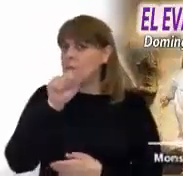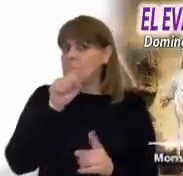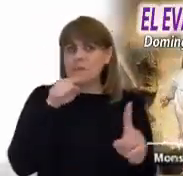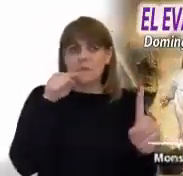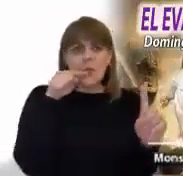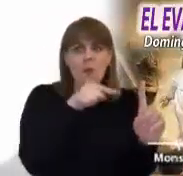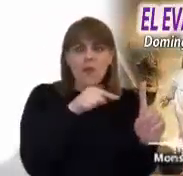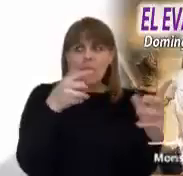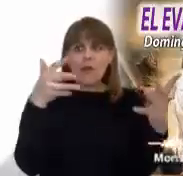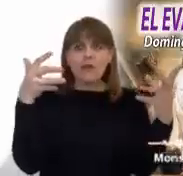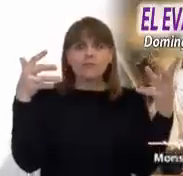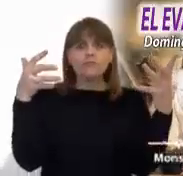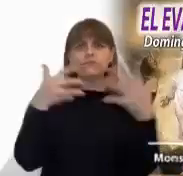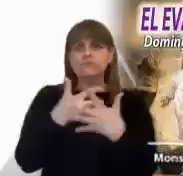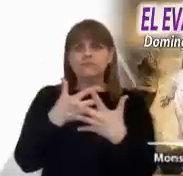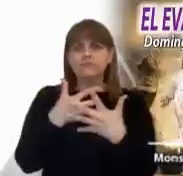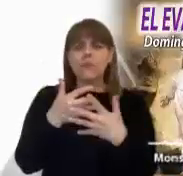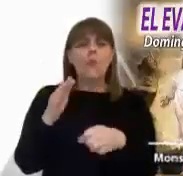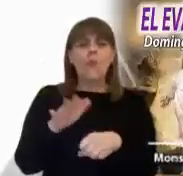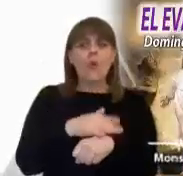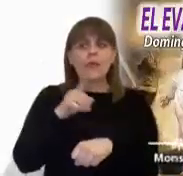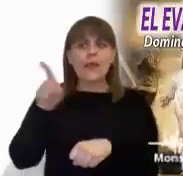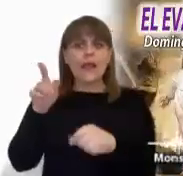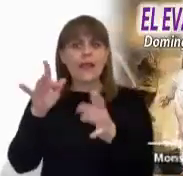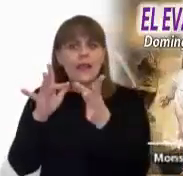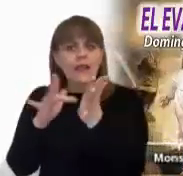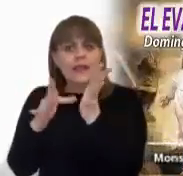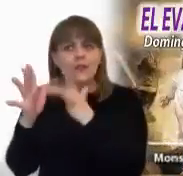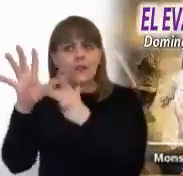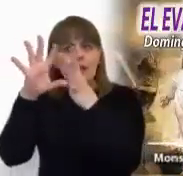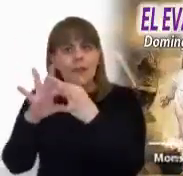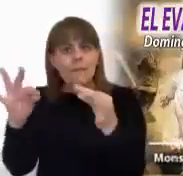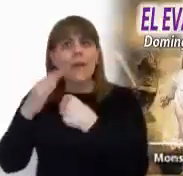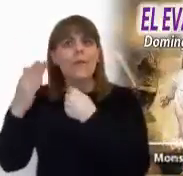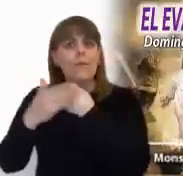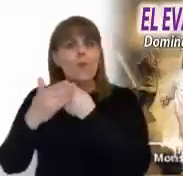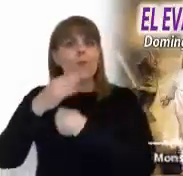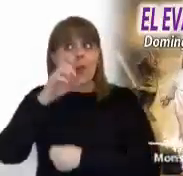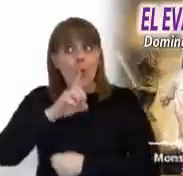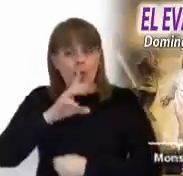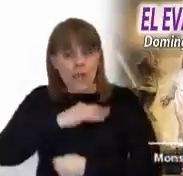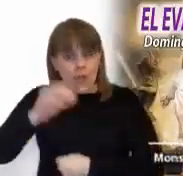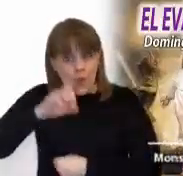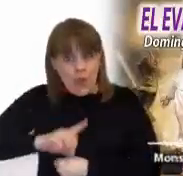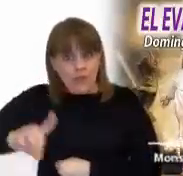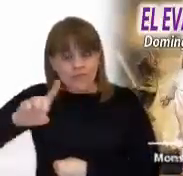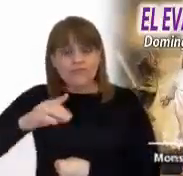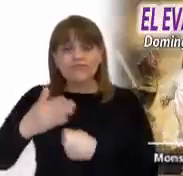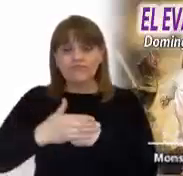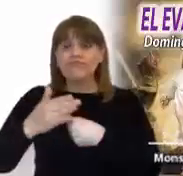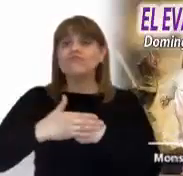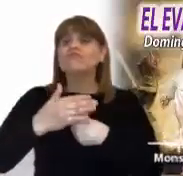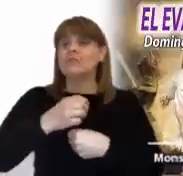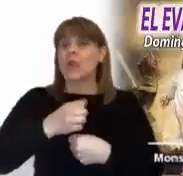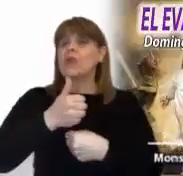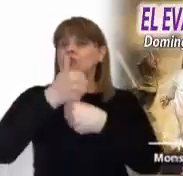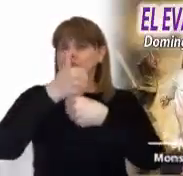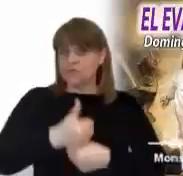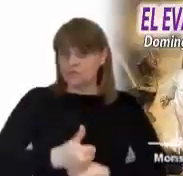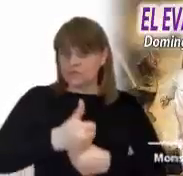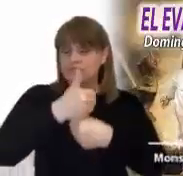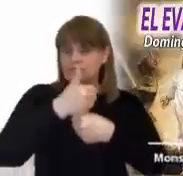quedado desconcertado cuando le escucha hablar de que el Hijo del Hombre tiene que sufrir y